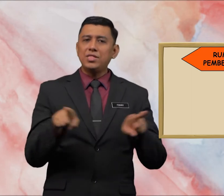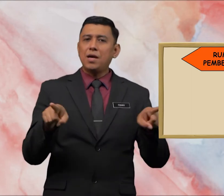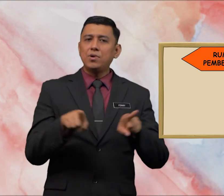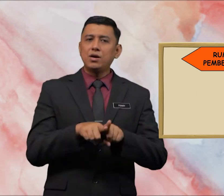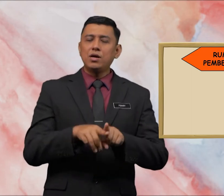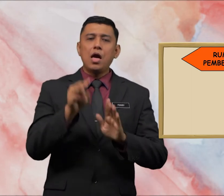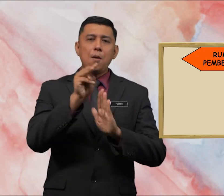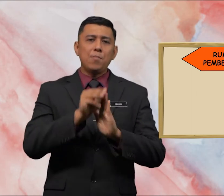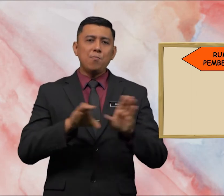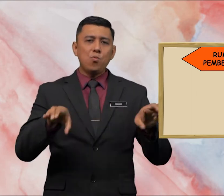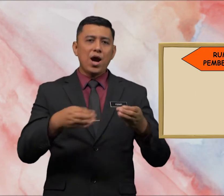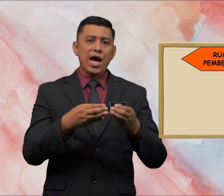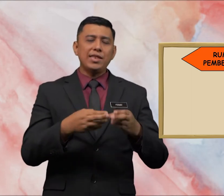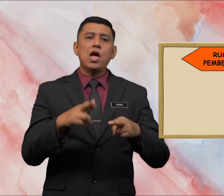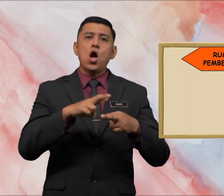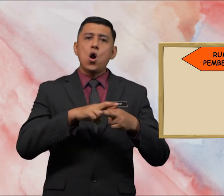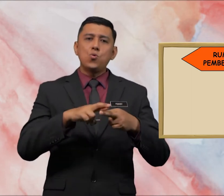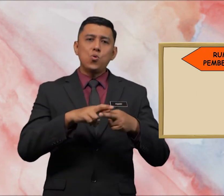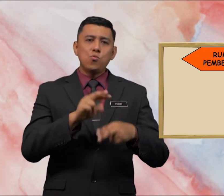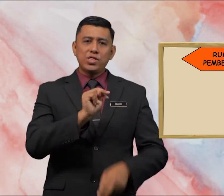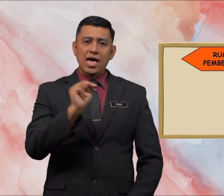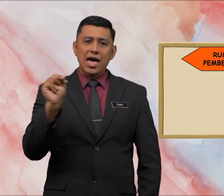sama-sama membuat rumusan